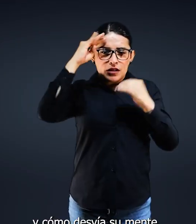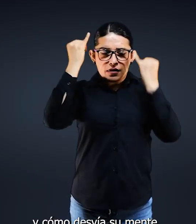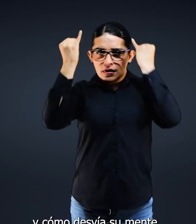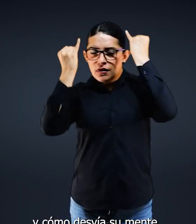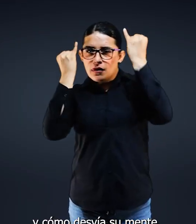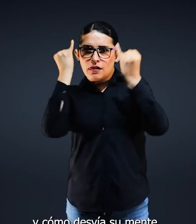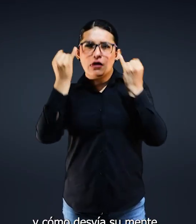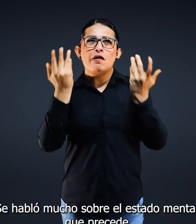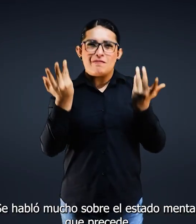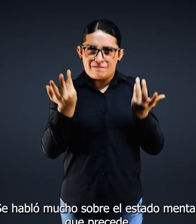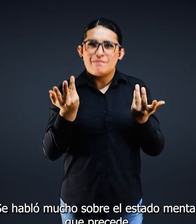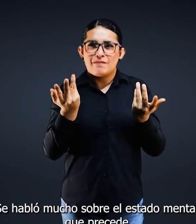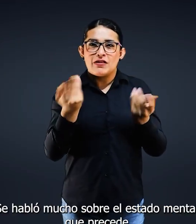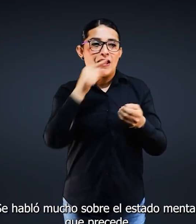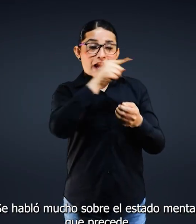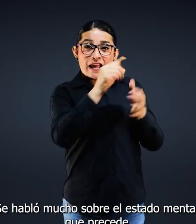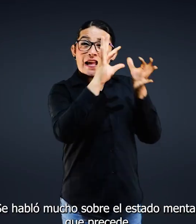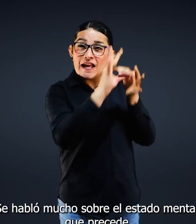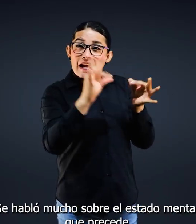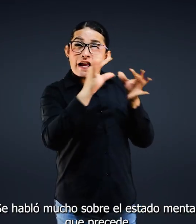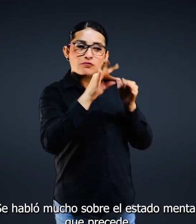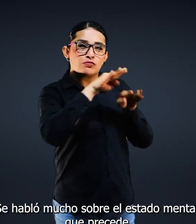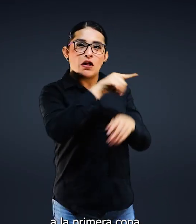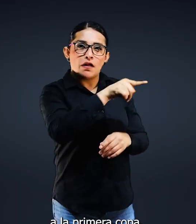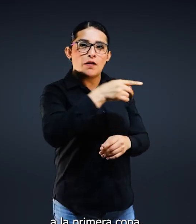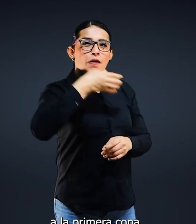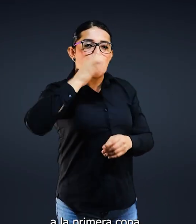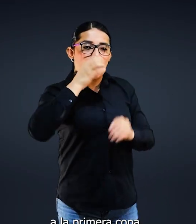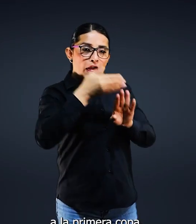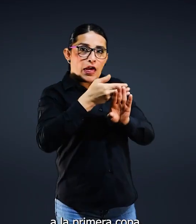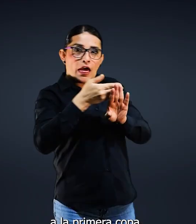mente. Se habló mucho sobre el estado mental que precede a la primera copa.